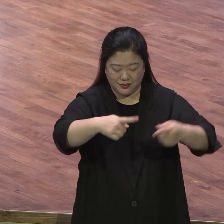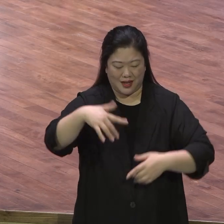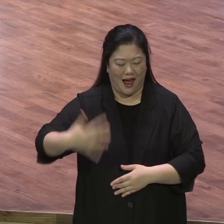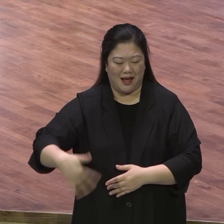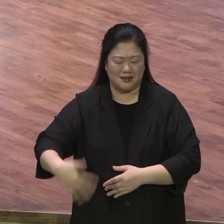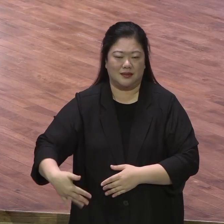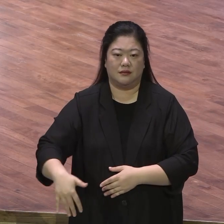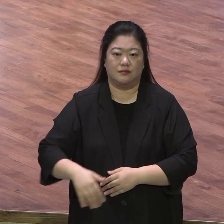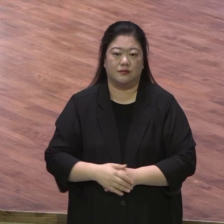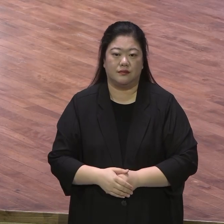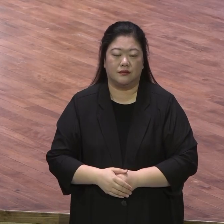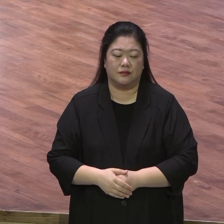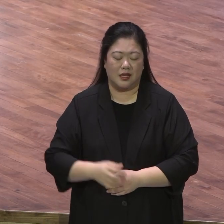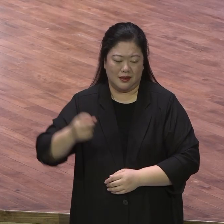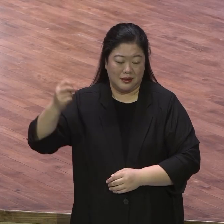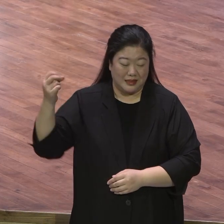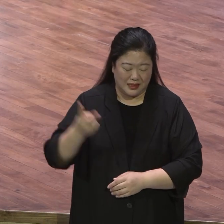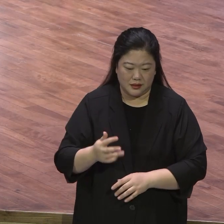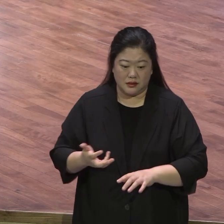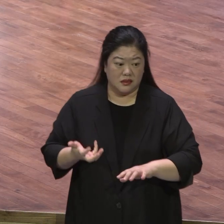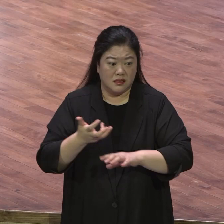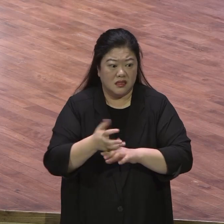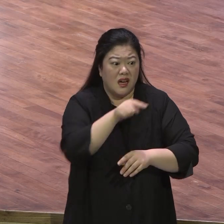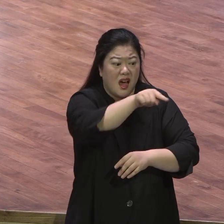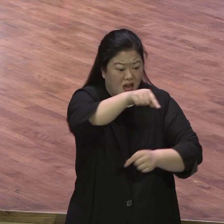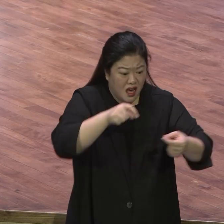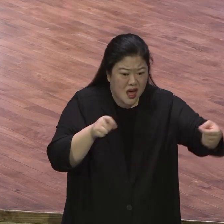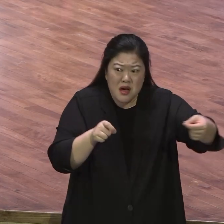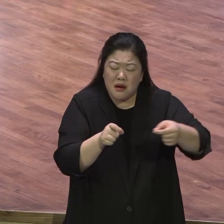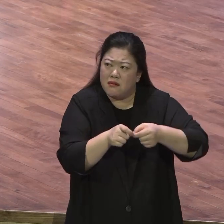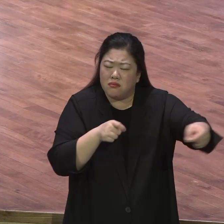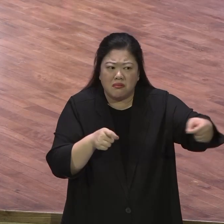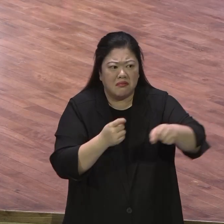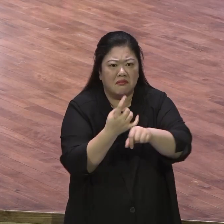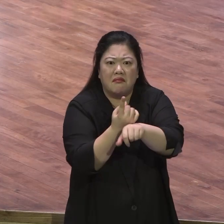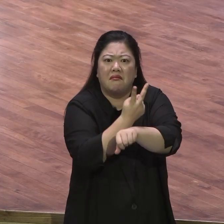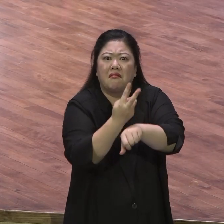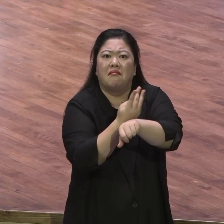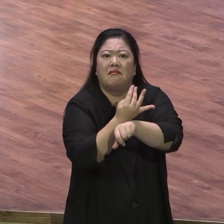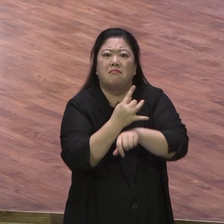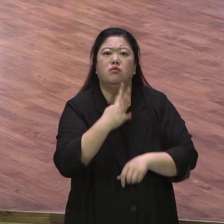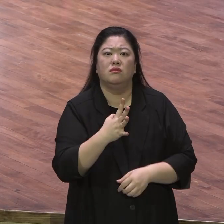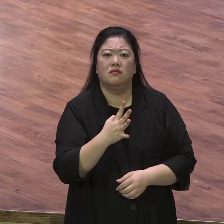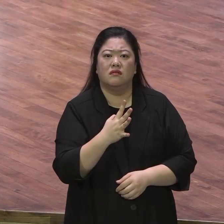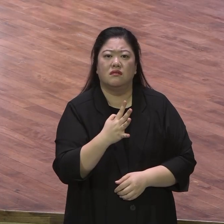돌립니다. 40년. 4년도 아니요. 40년을 돌려요.